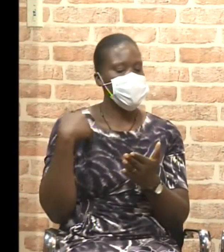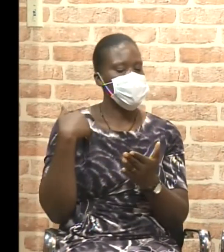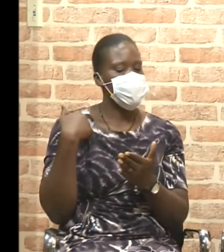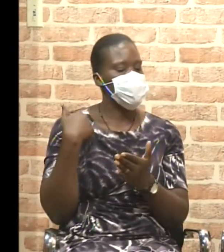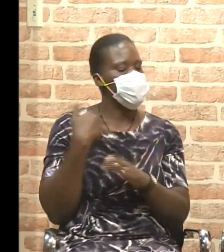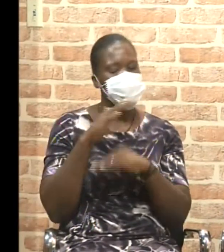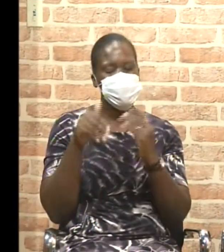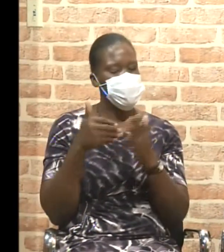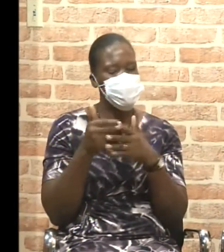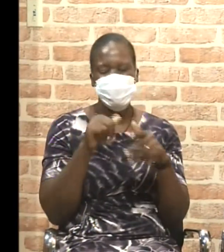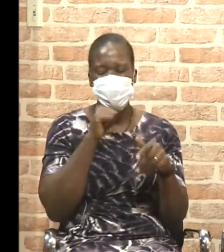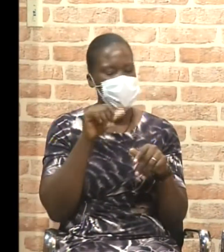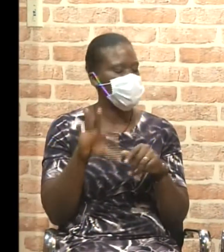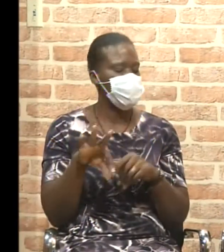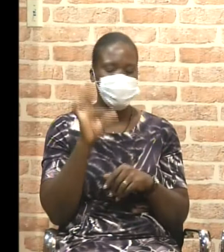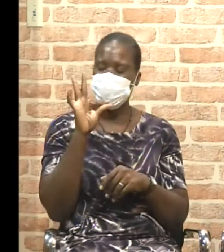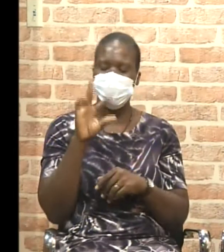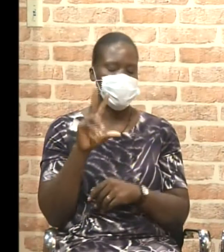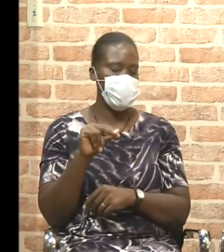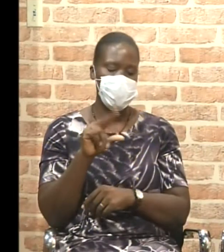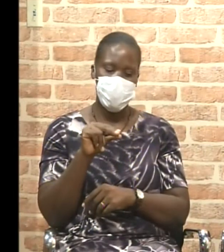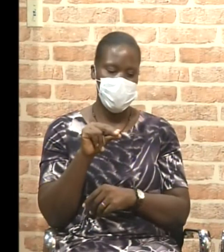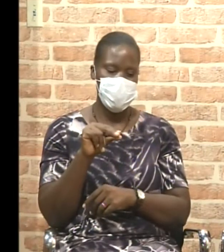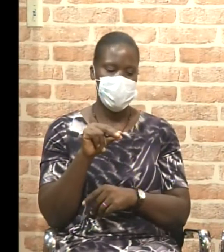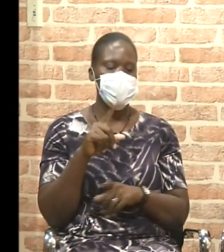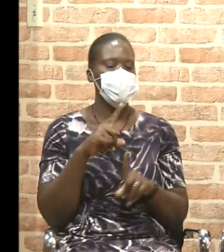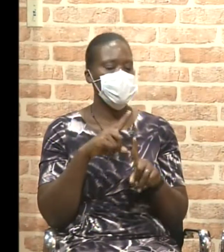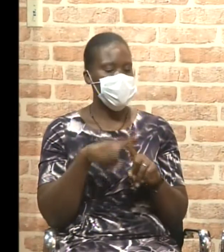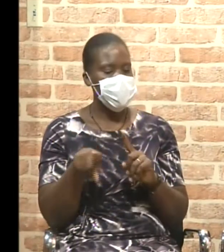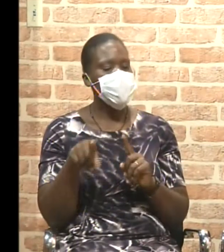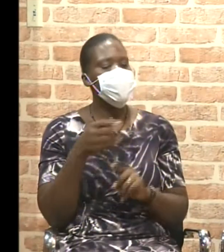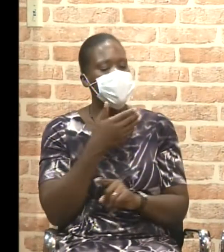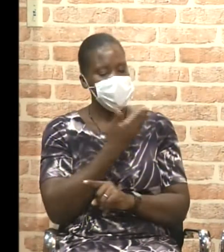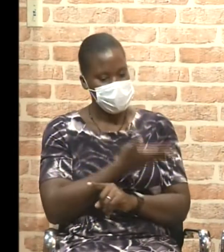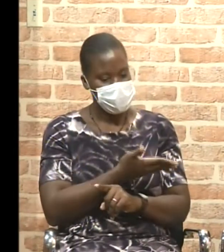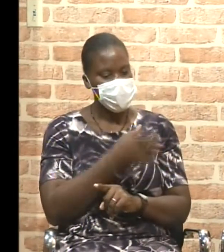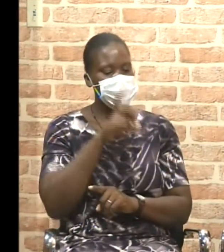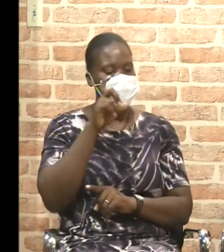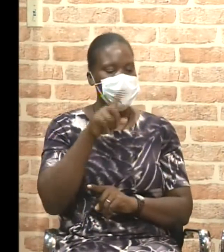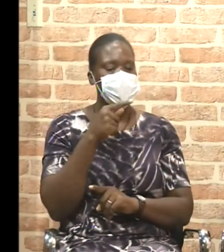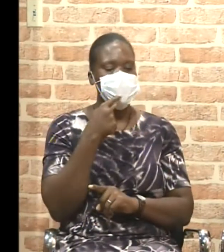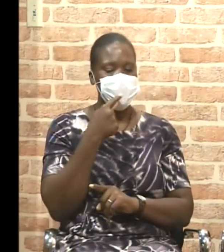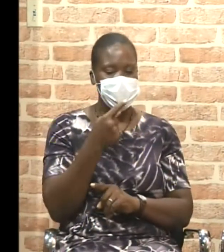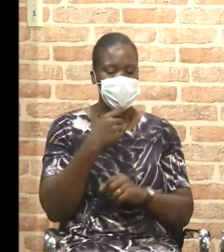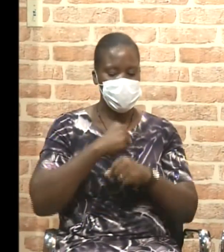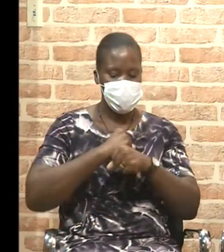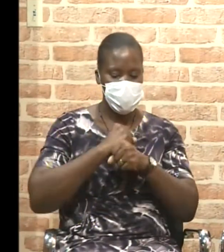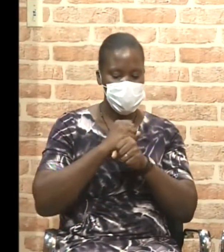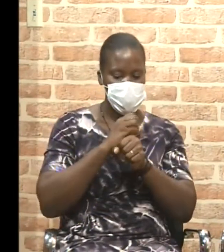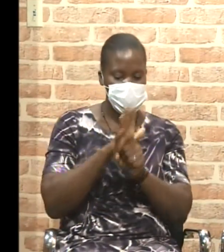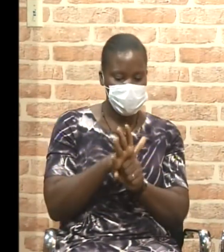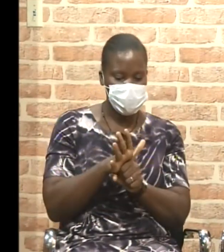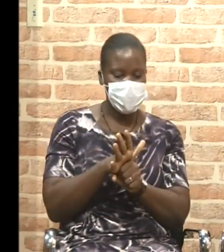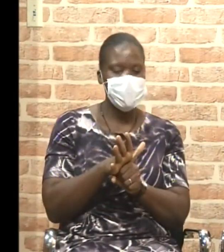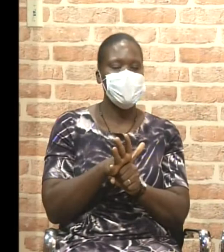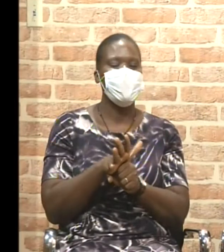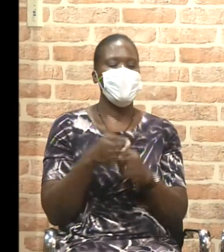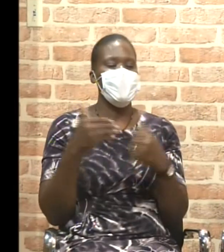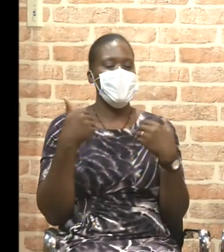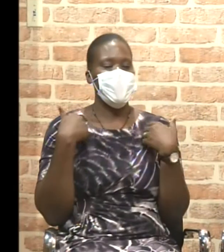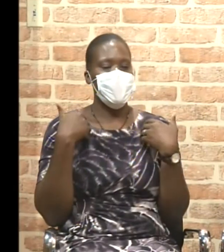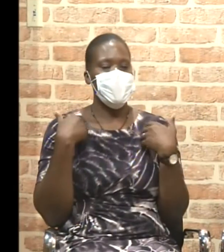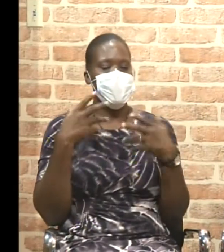Mais moi-même faut que moi dit covid là li offre un pile avantage que des monde pas saisi, parce que